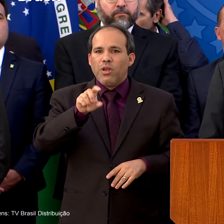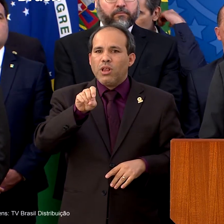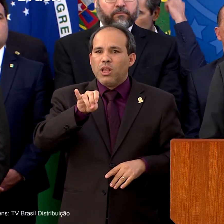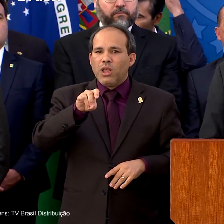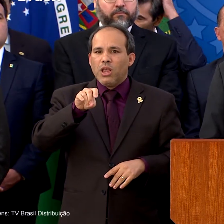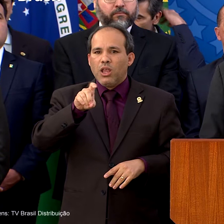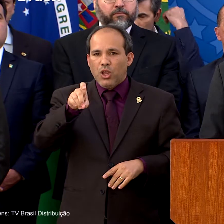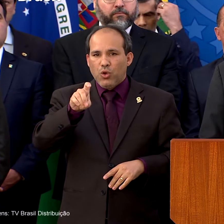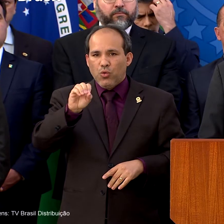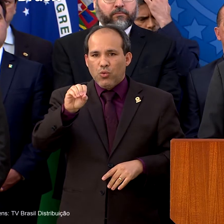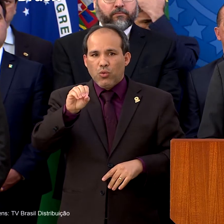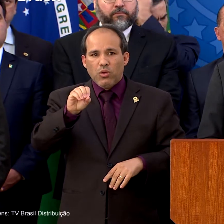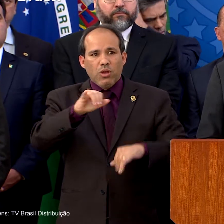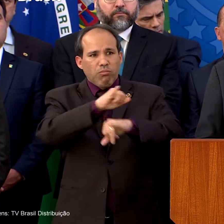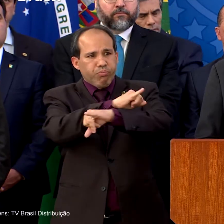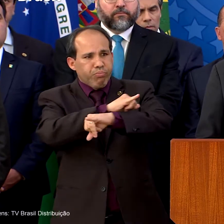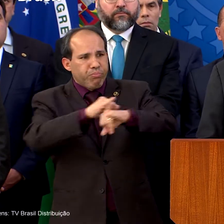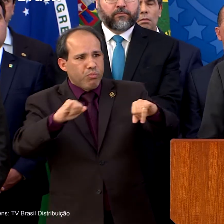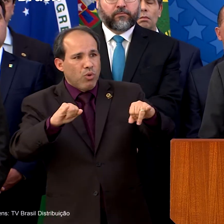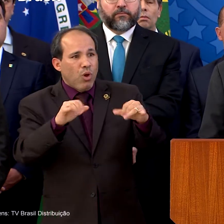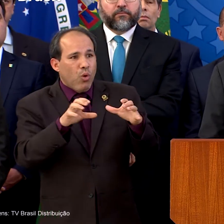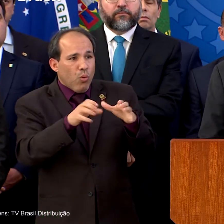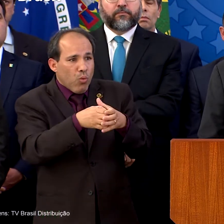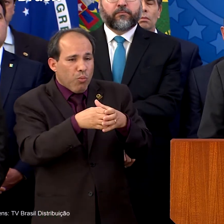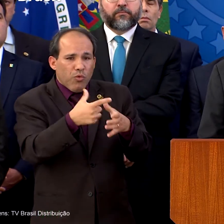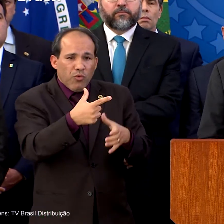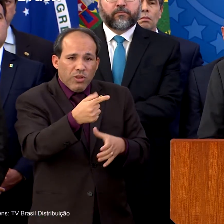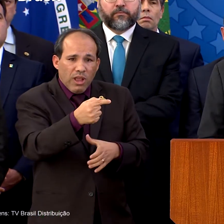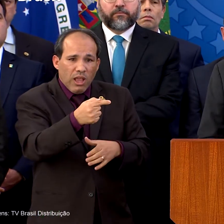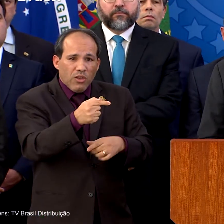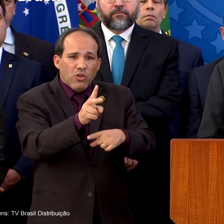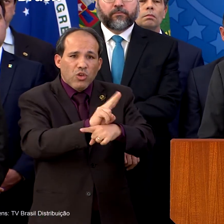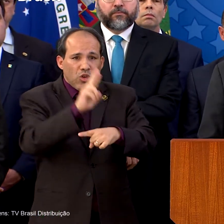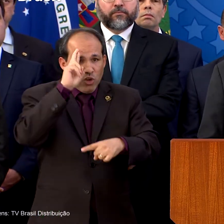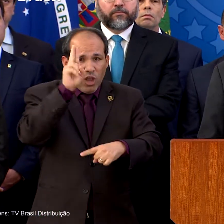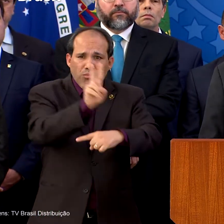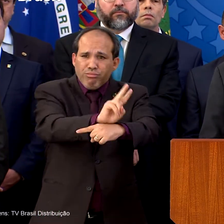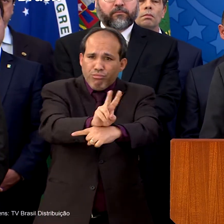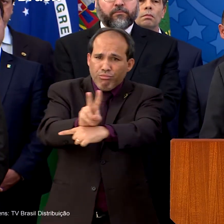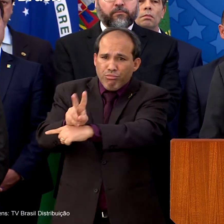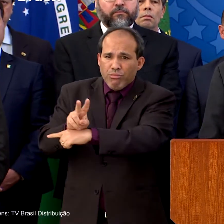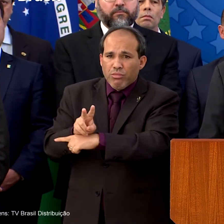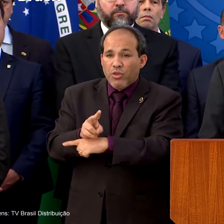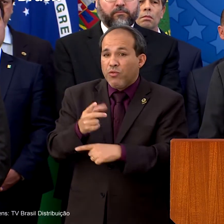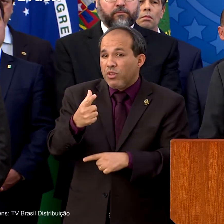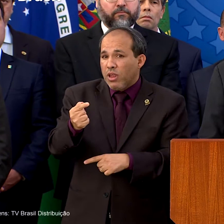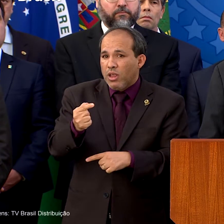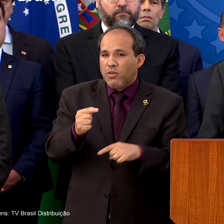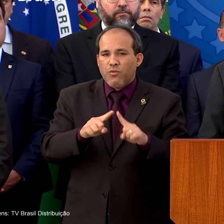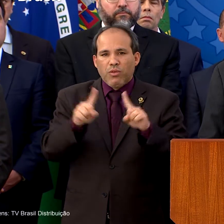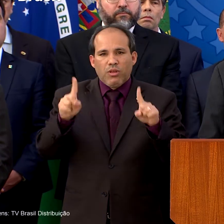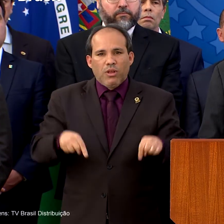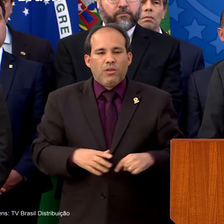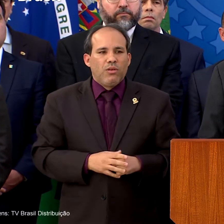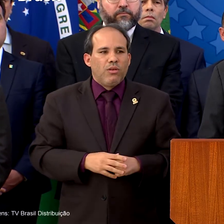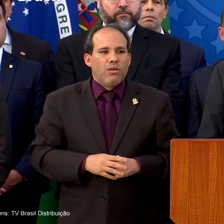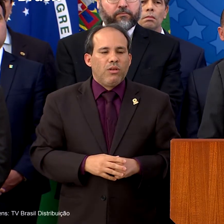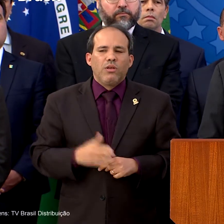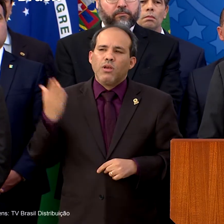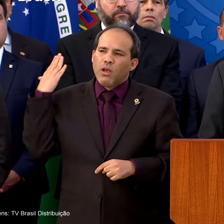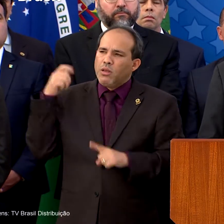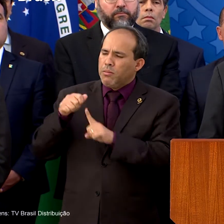a todos os seus 27 superintendentes e diz que vende janeiro eu